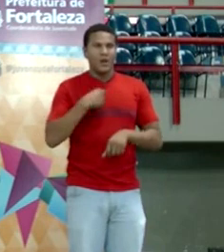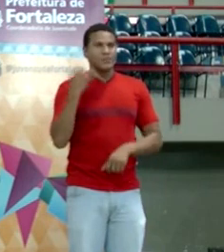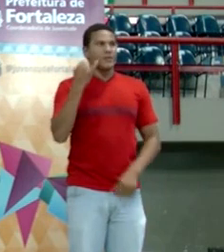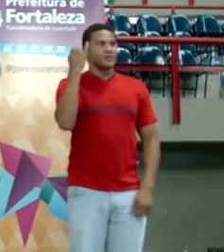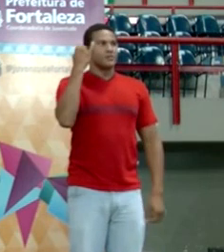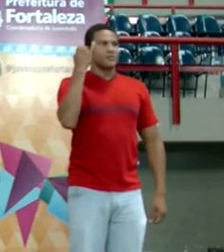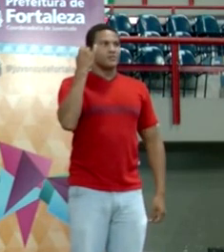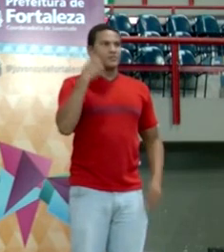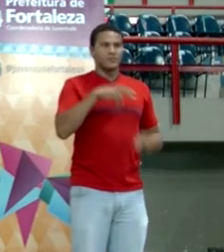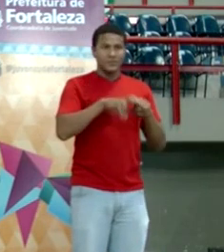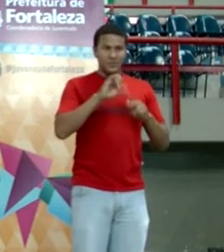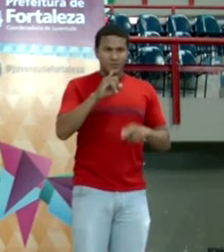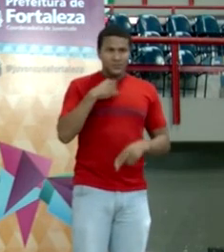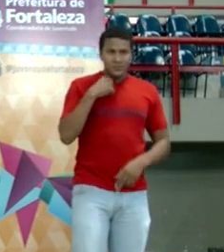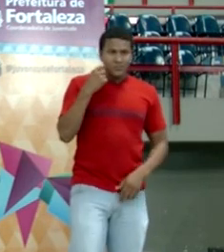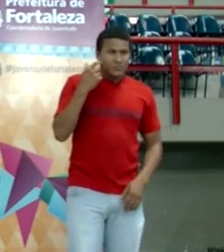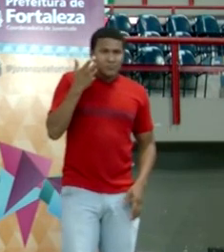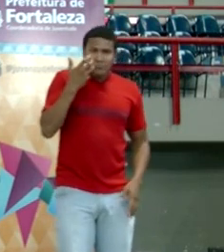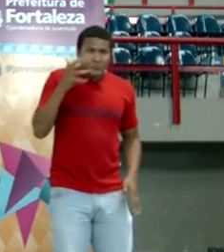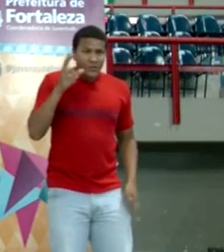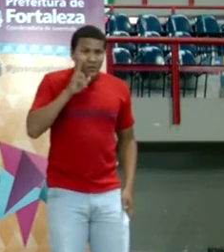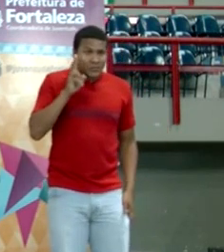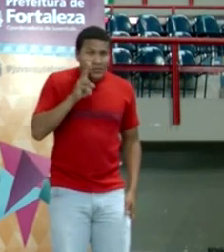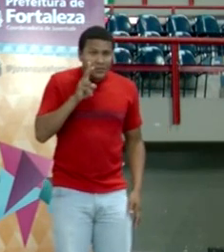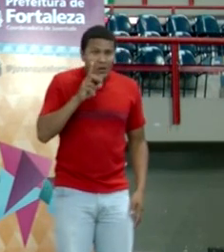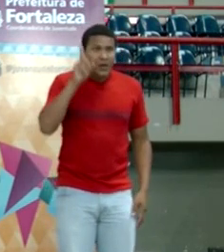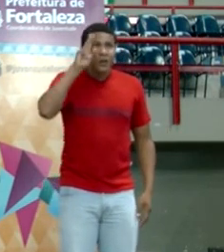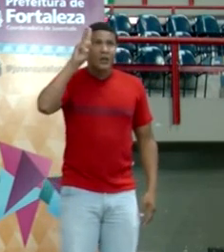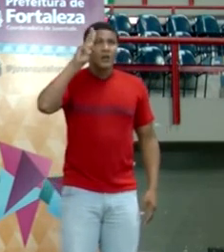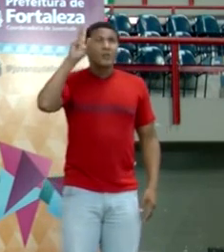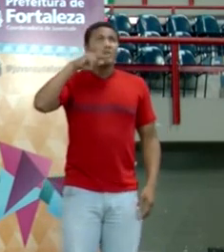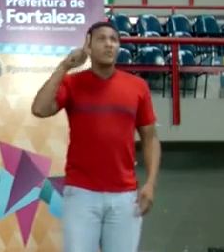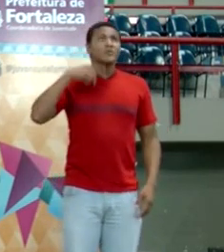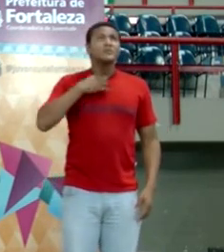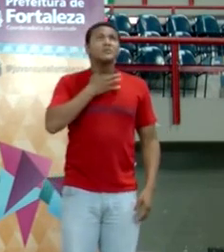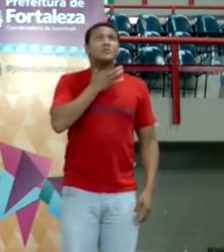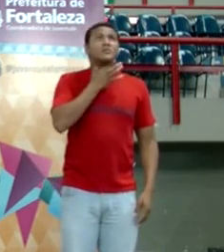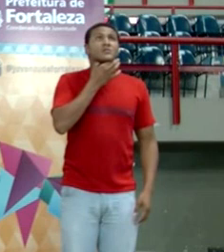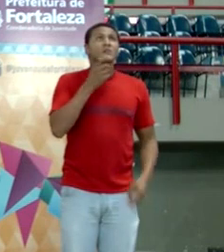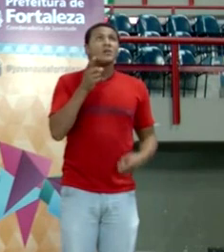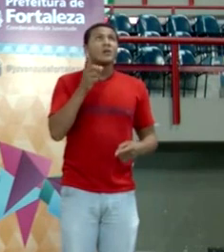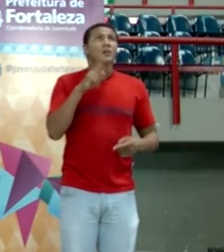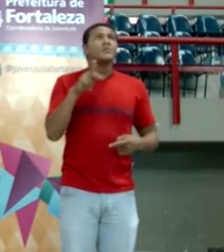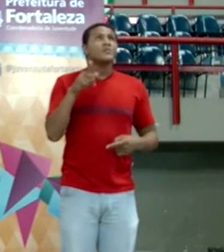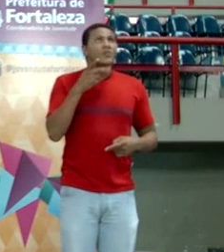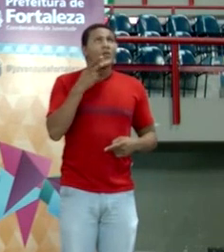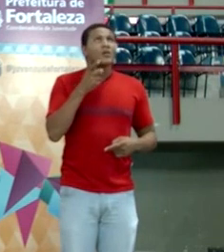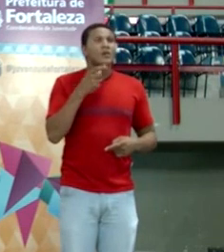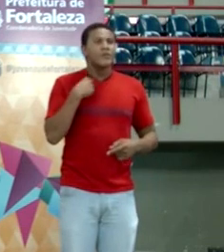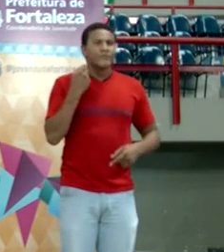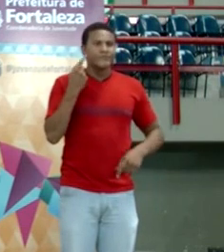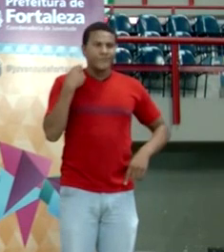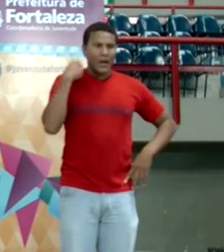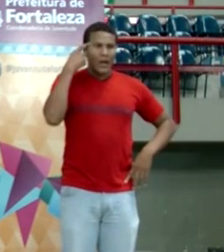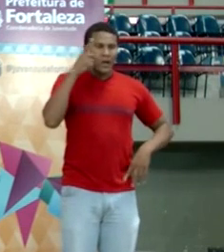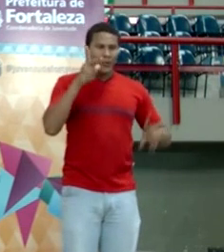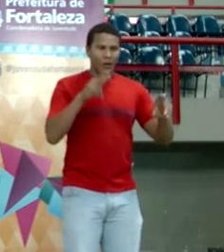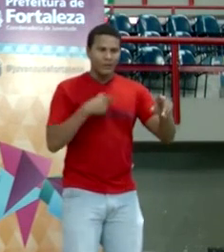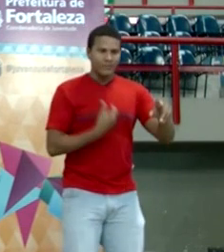Aí mesmo que você não queira lembrar, você lembra da voz do professor falando. Ó, o professor disse isso aqui, ó. Fala-me, Deus, do jeito que ele